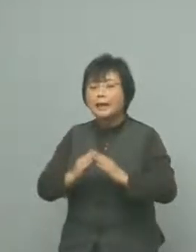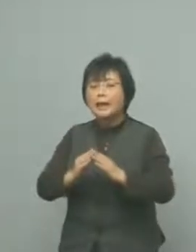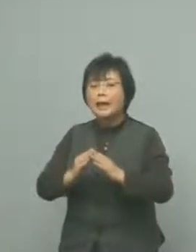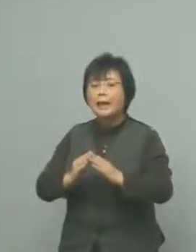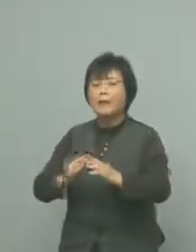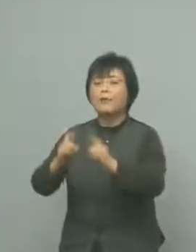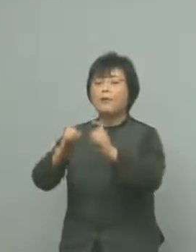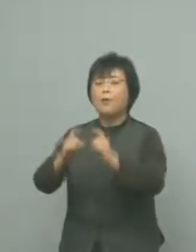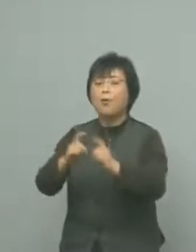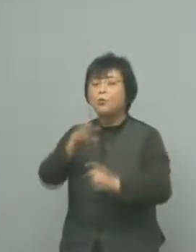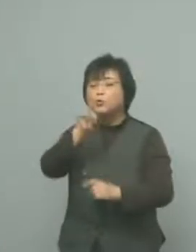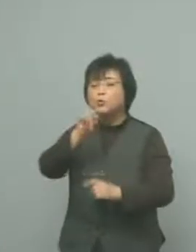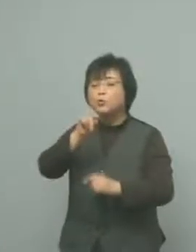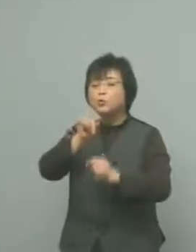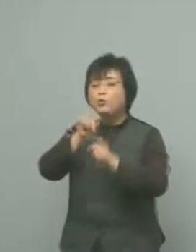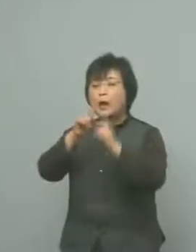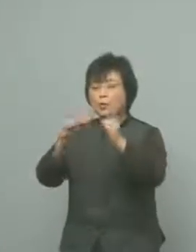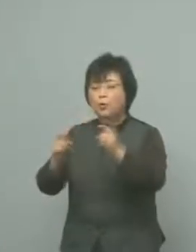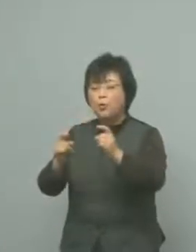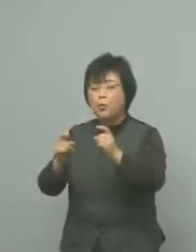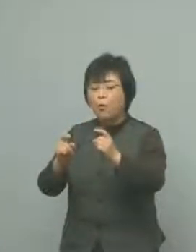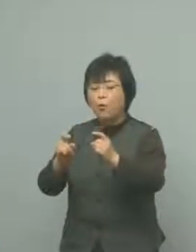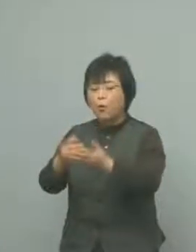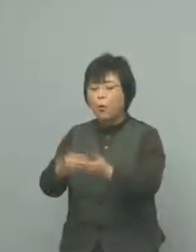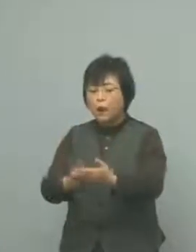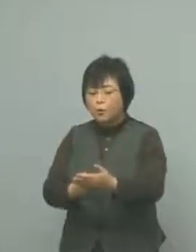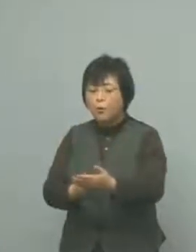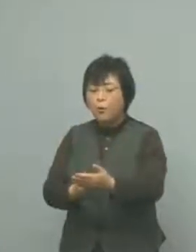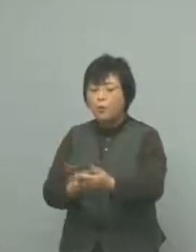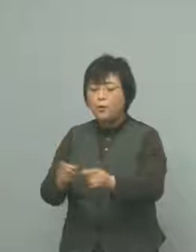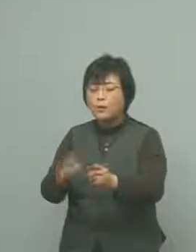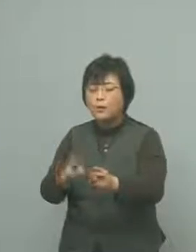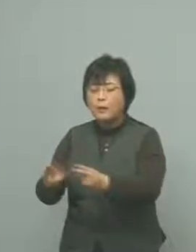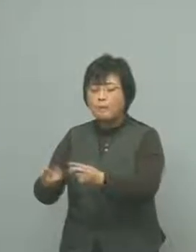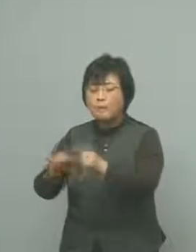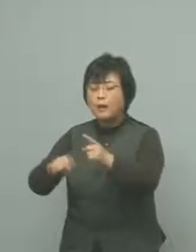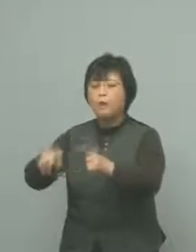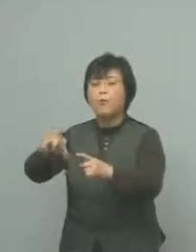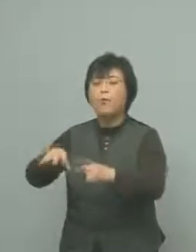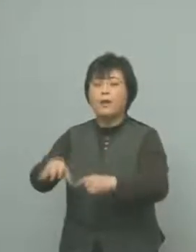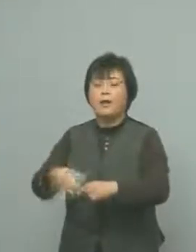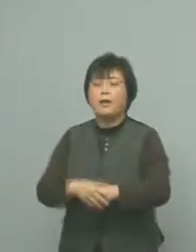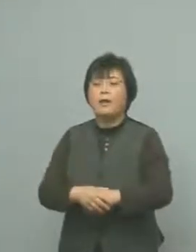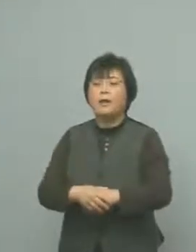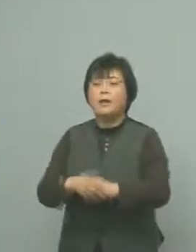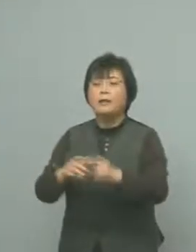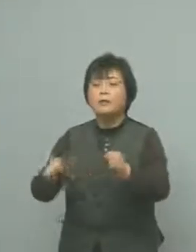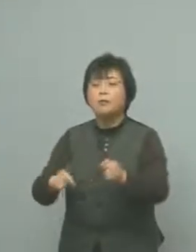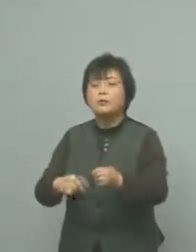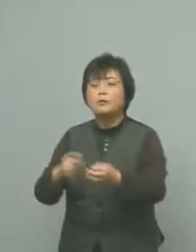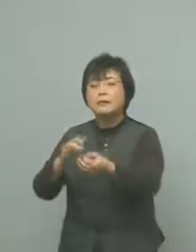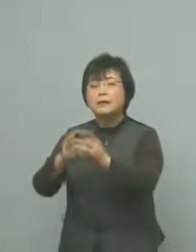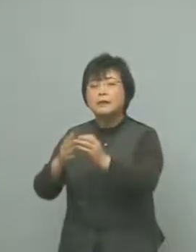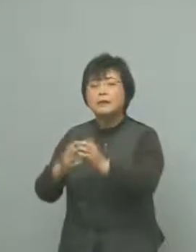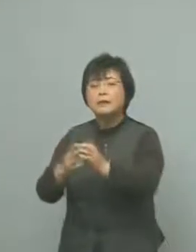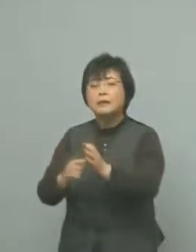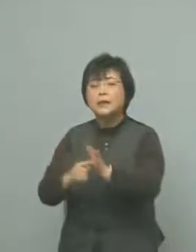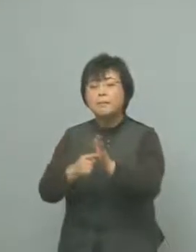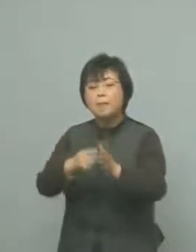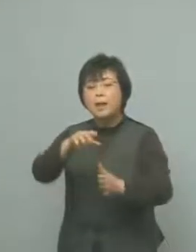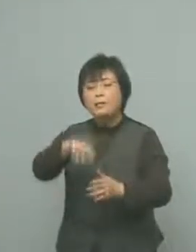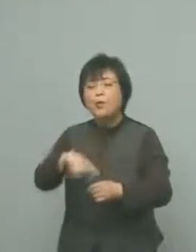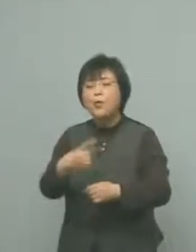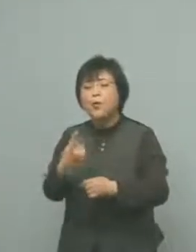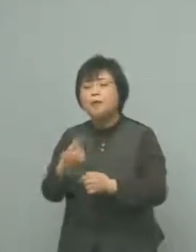城鶴岡城跡に整備した公園であります。日本桜名所100選に選ばれ